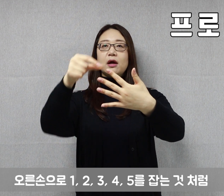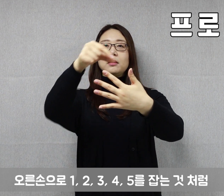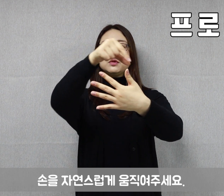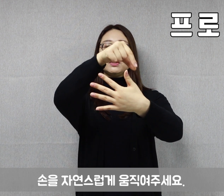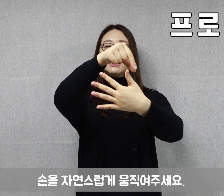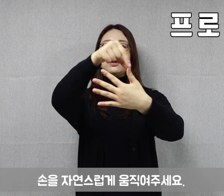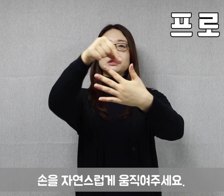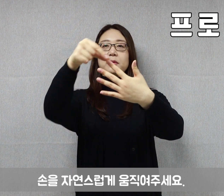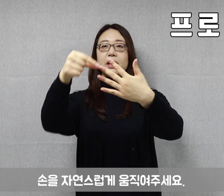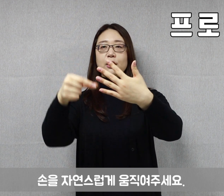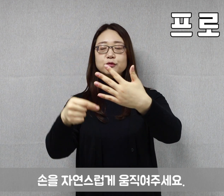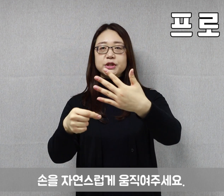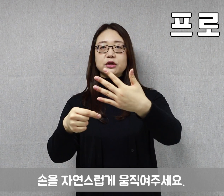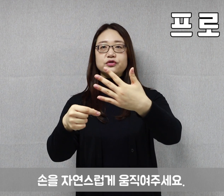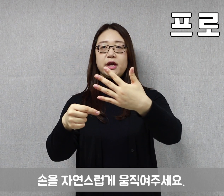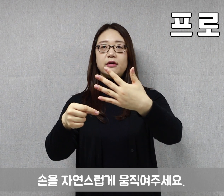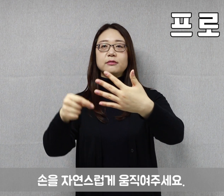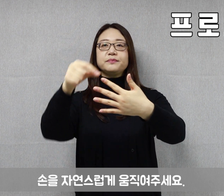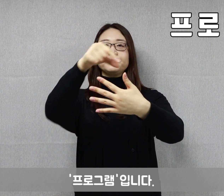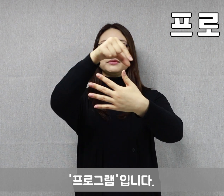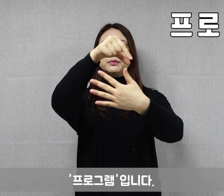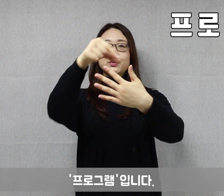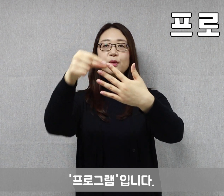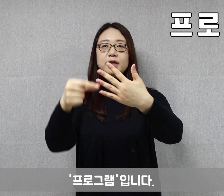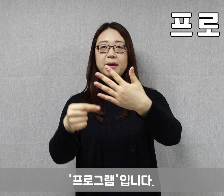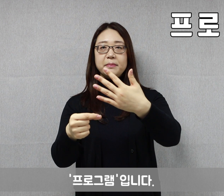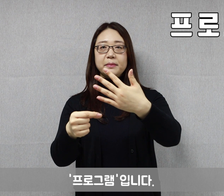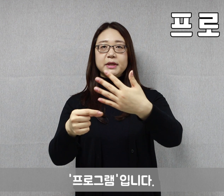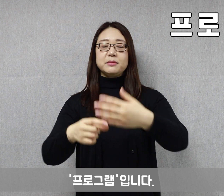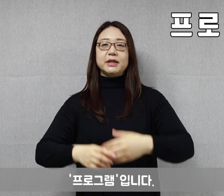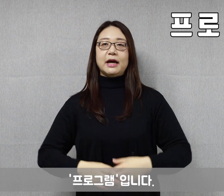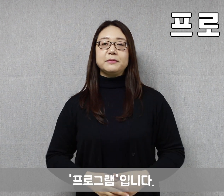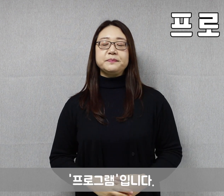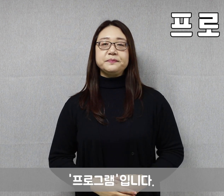것처럼 손을 자연스럽게 움직여주세요. 프로그램입니다.